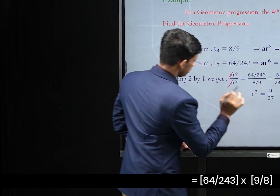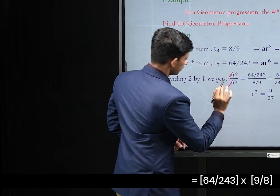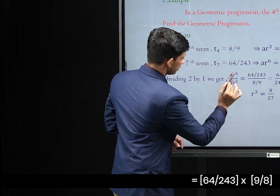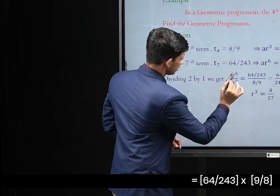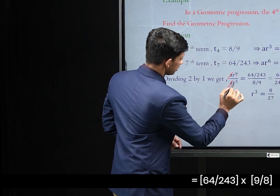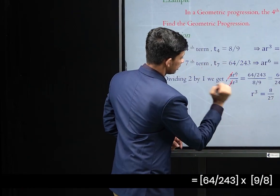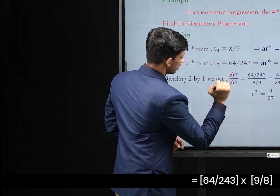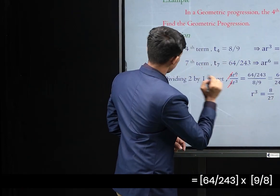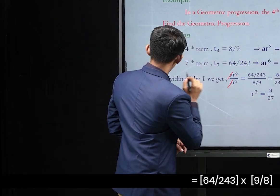इक्वल्स